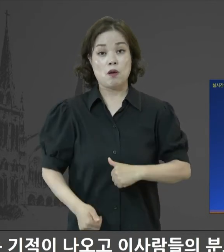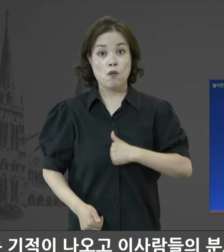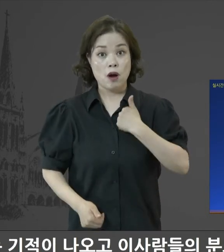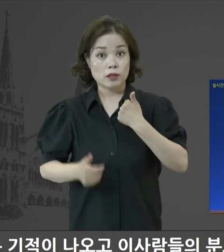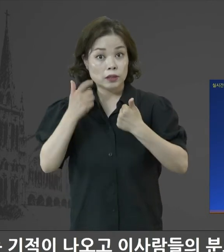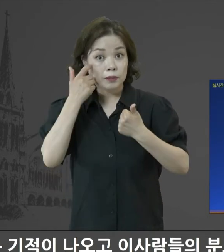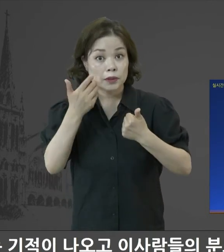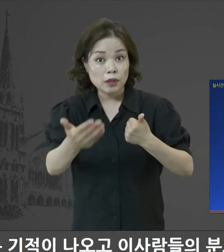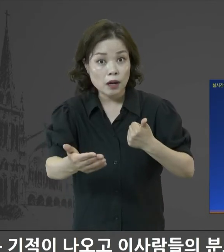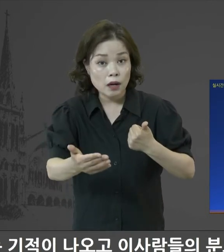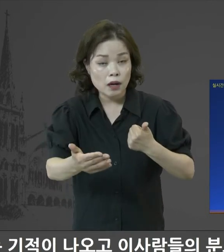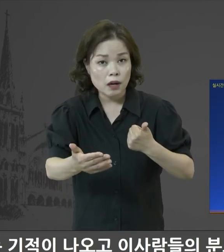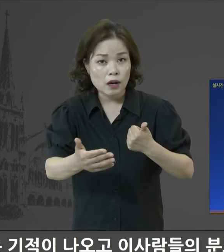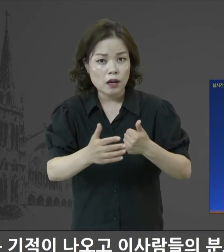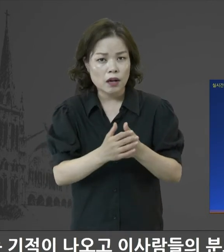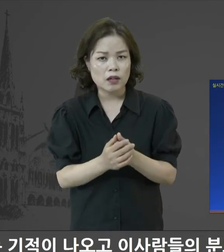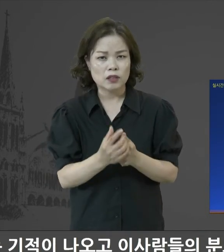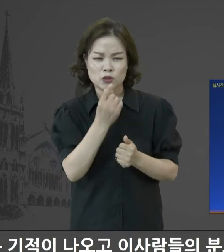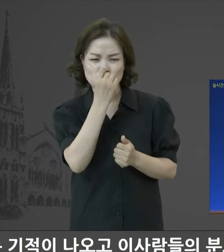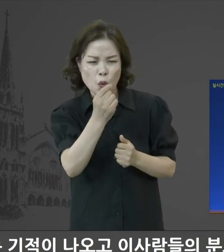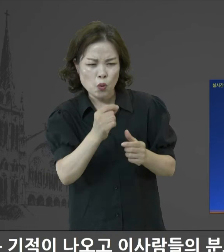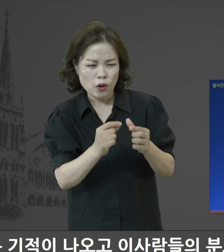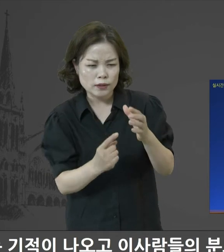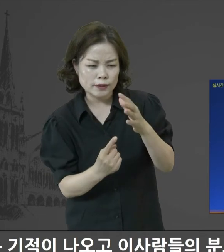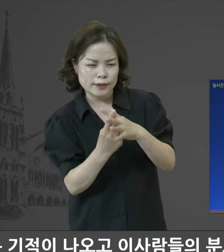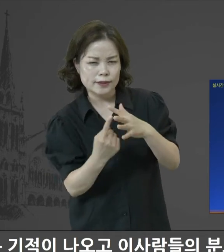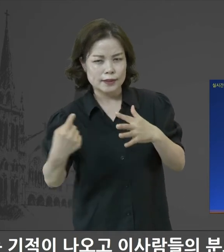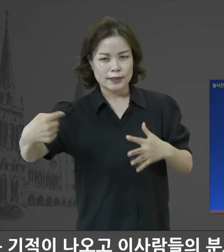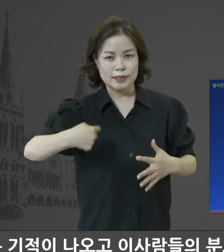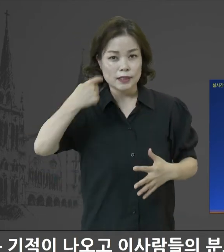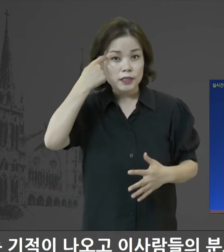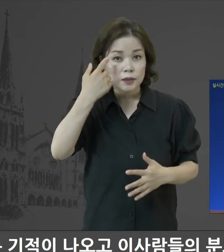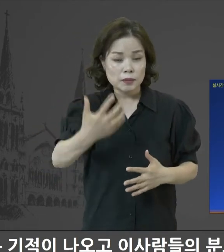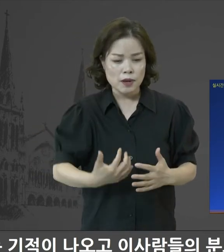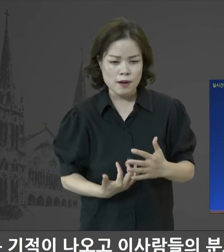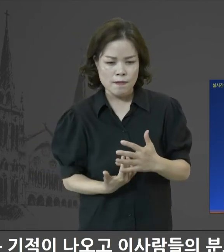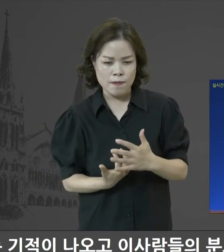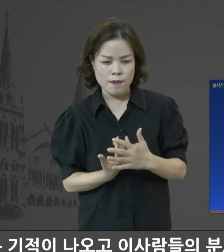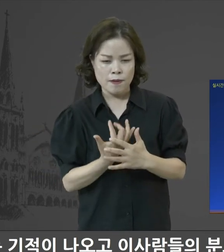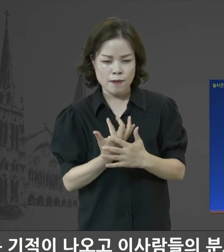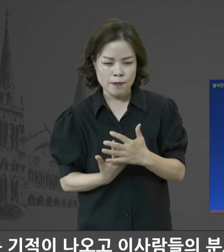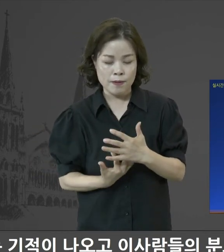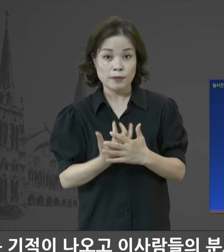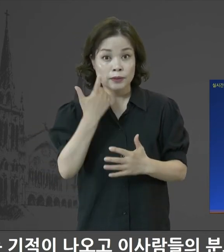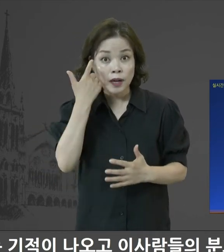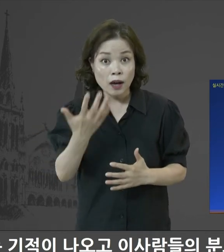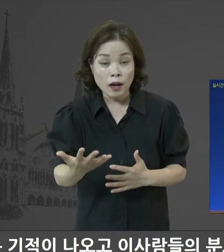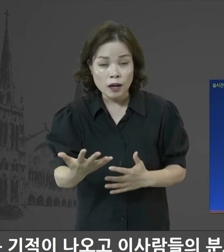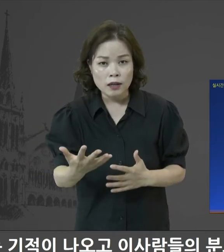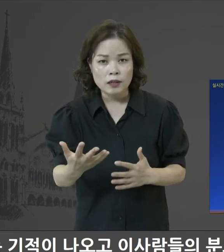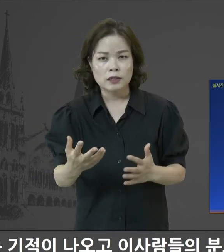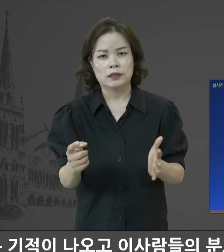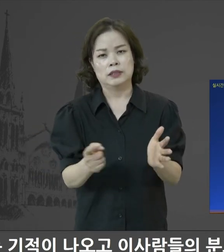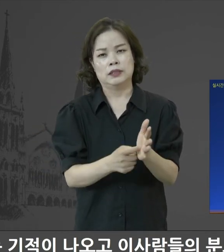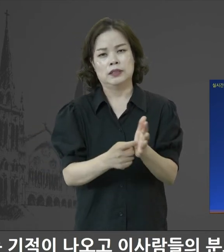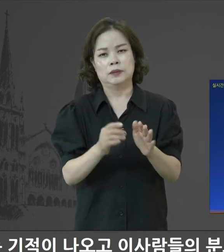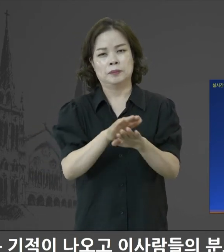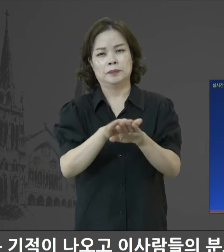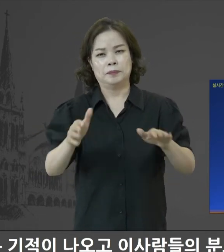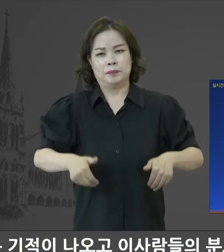오르십니까? 송곳 같은 분노가 나를 찌르십니까? 응급처치가 필요합니다.